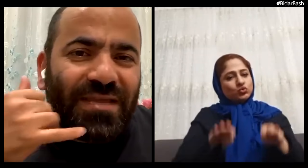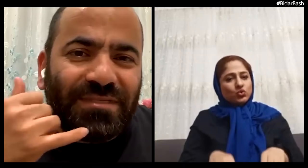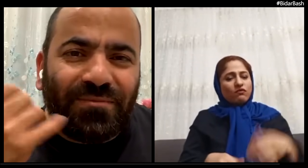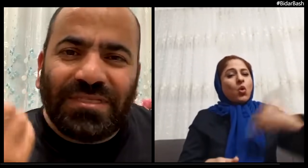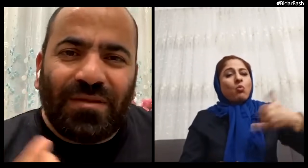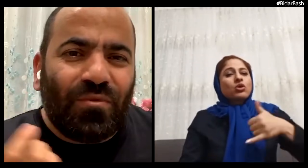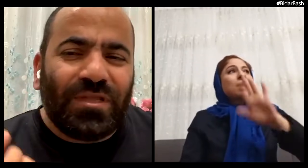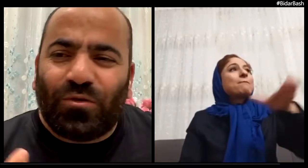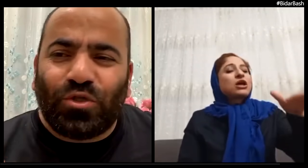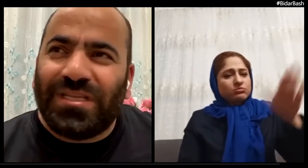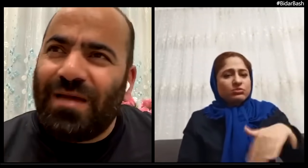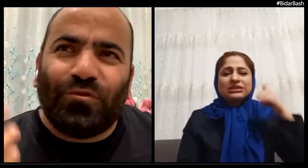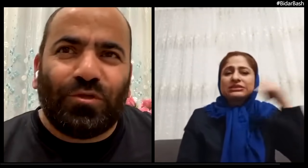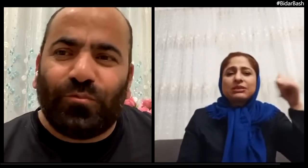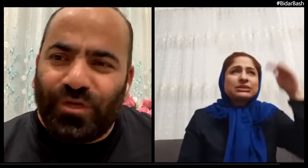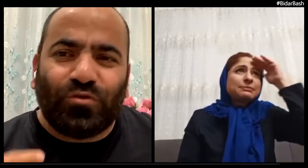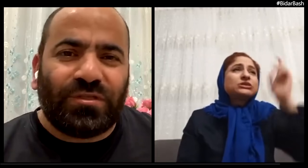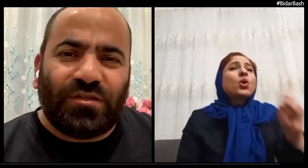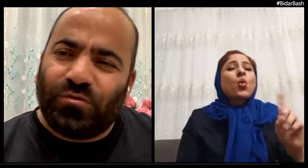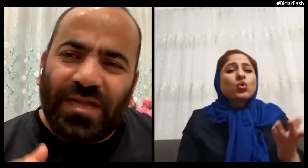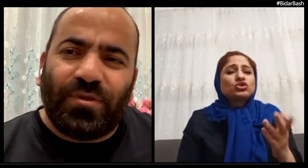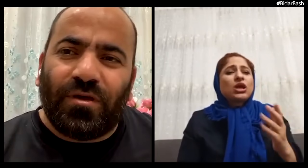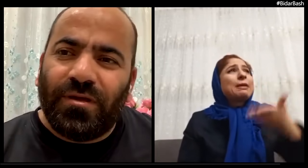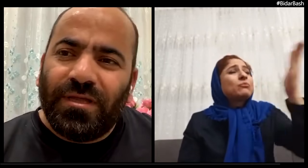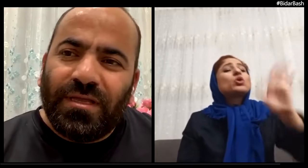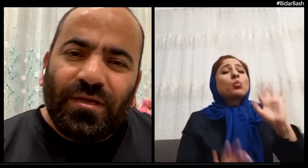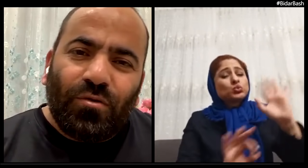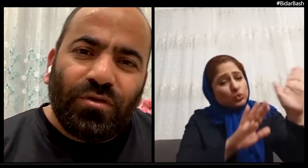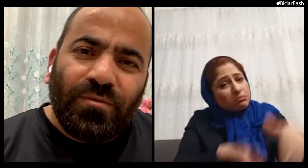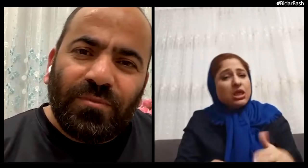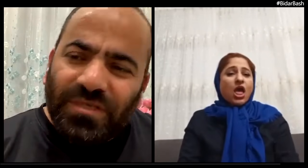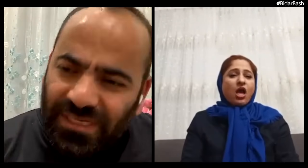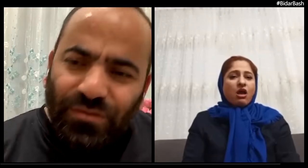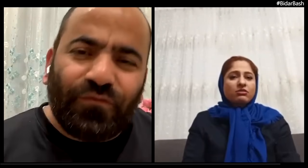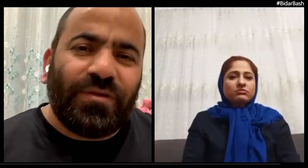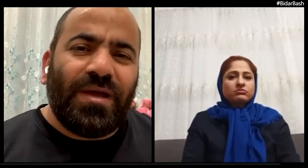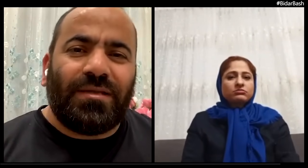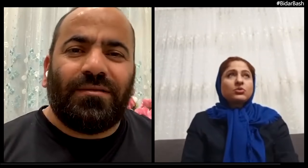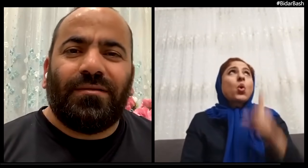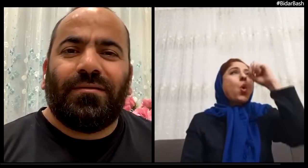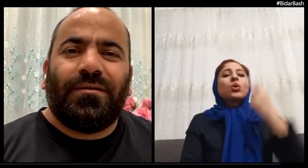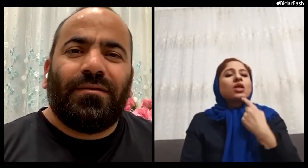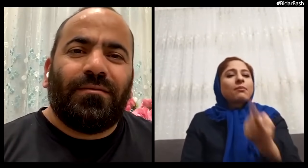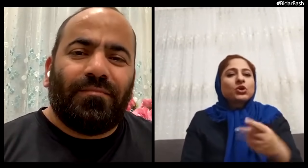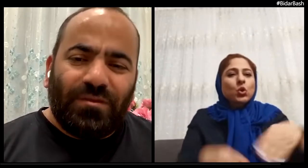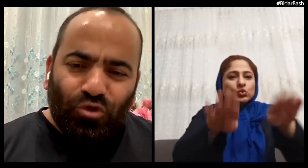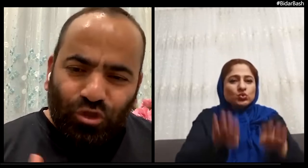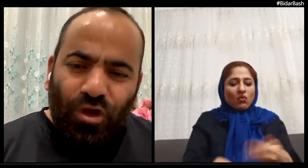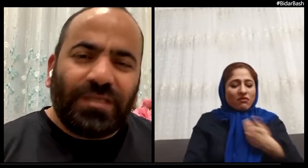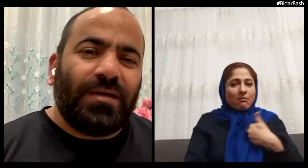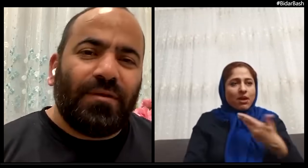بیان، هی زنگ میزنه پسرم مادر کجایی، نمون بیرون، بیا زودتر زودتر بیا. خدا میگه بیا سر سفره